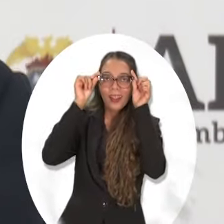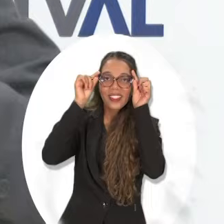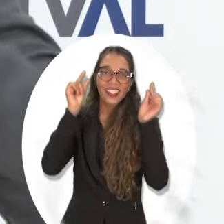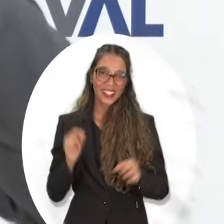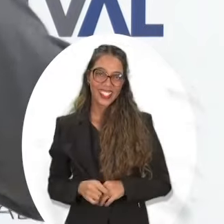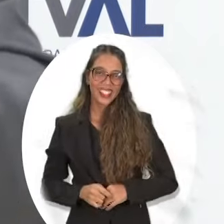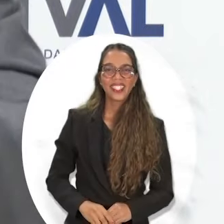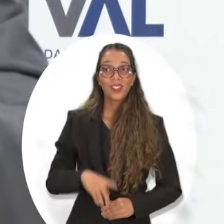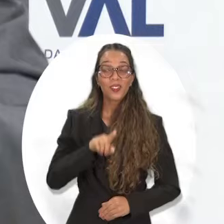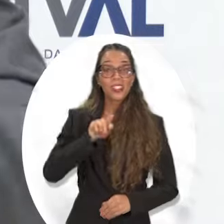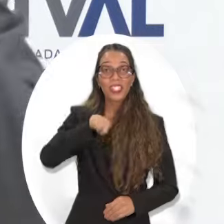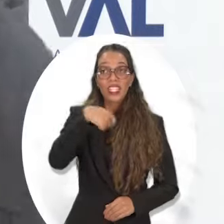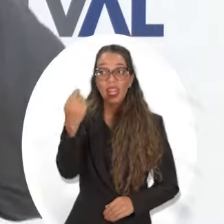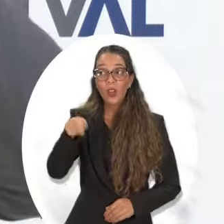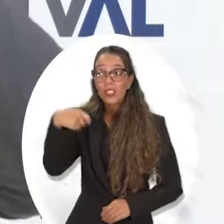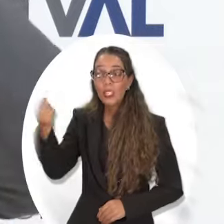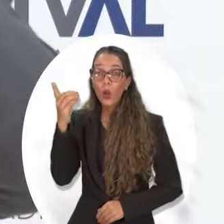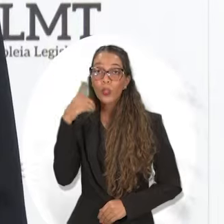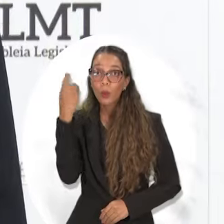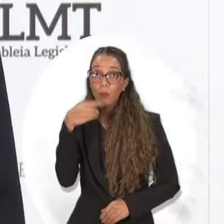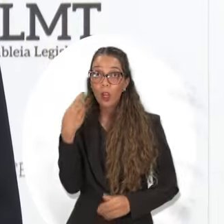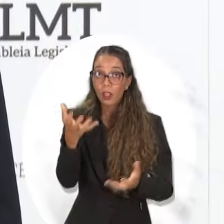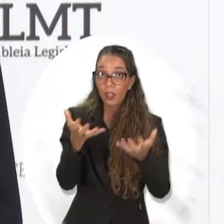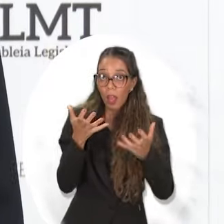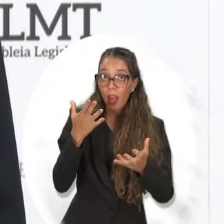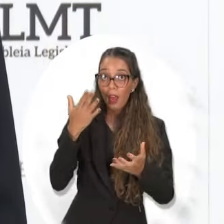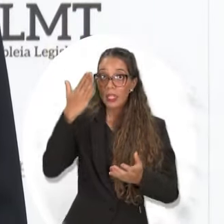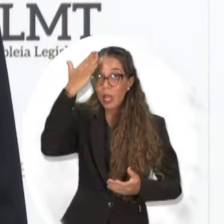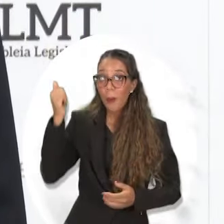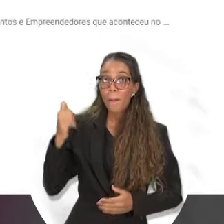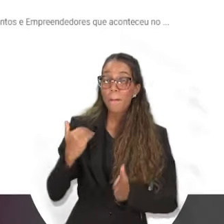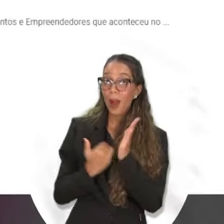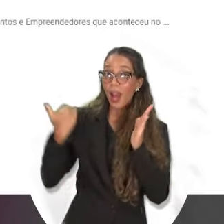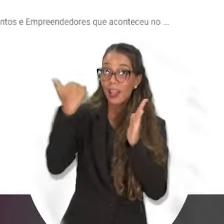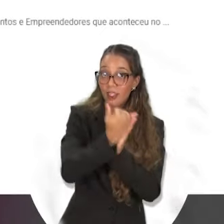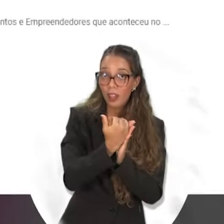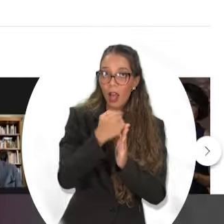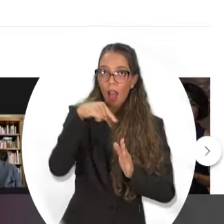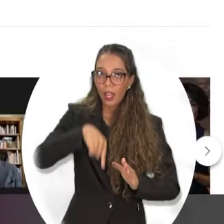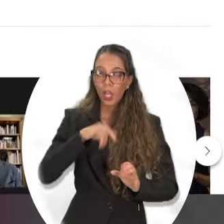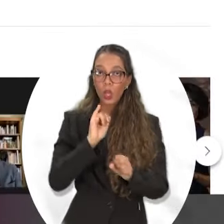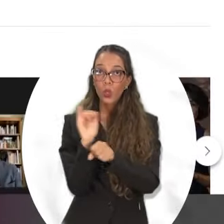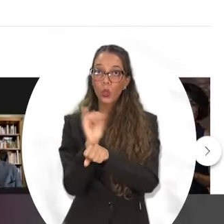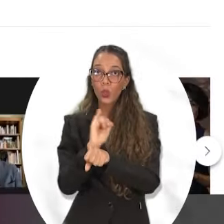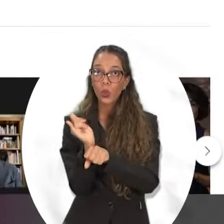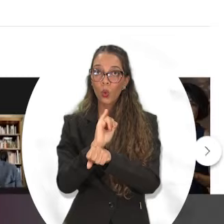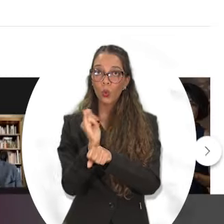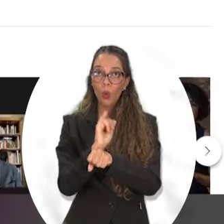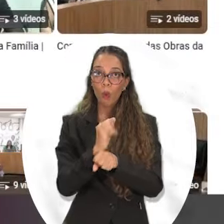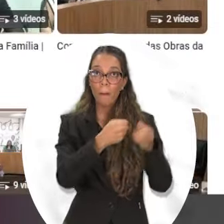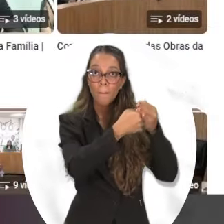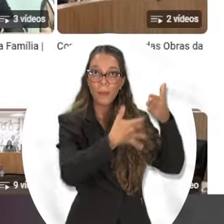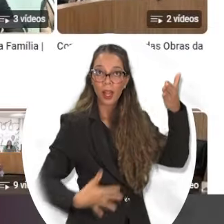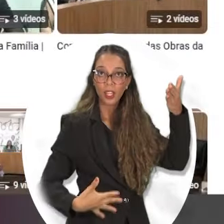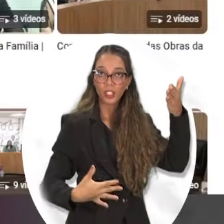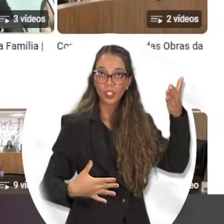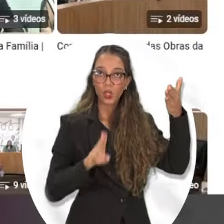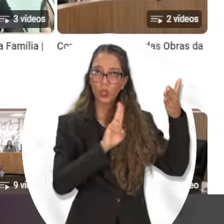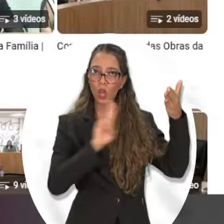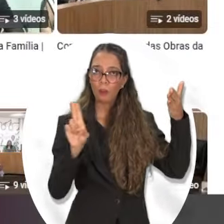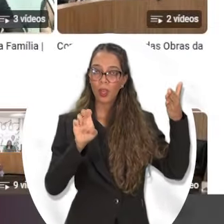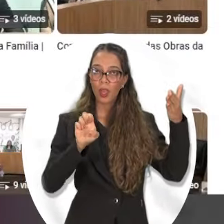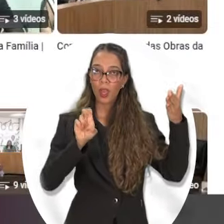balançando. Ficou com vontade de conhecer melhor os sinais dos deputados? É só acessar nosso canal no YouTube e selecionar